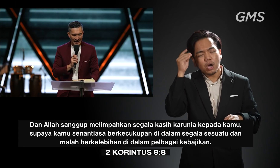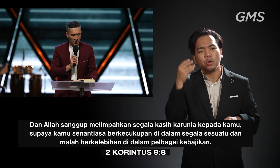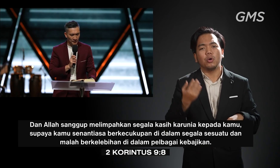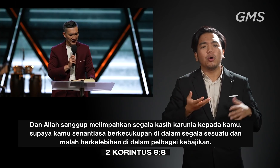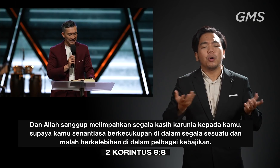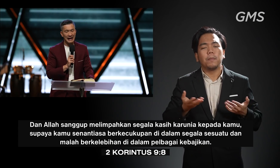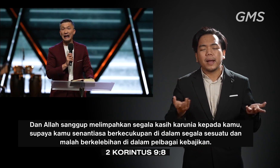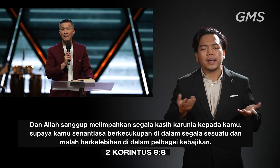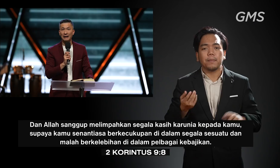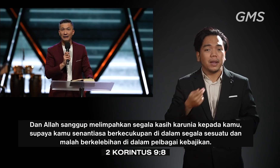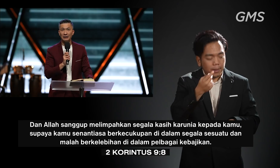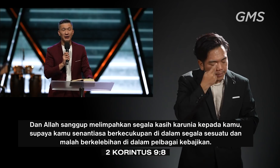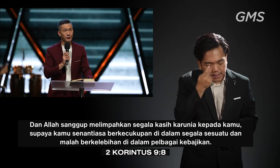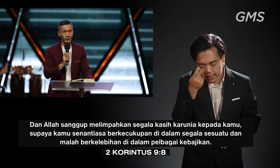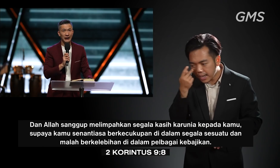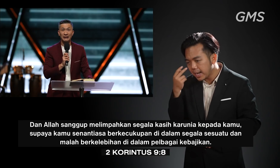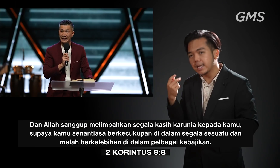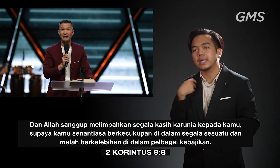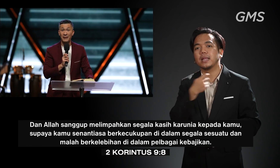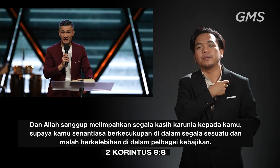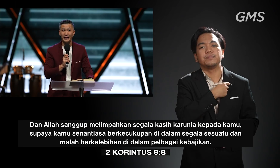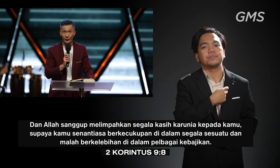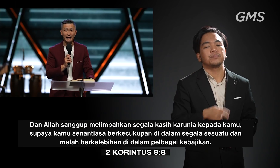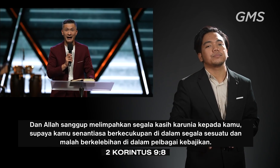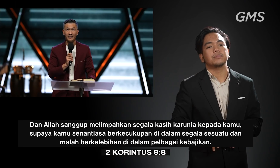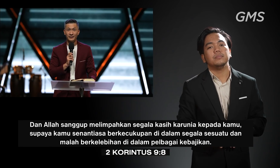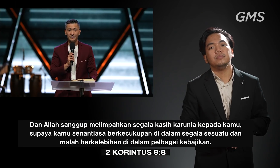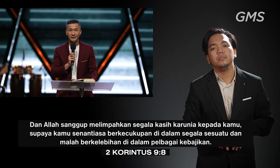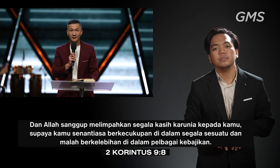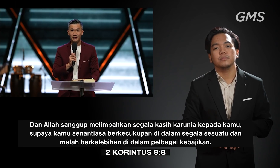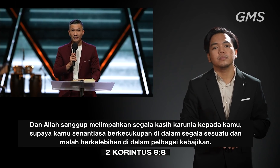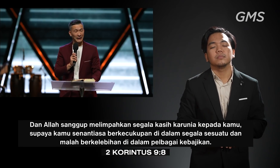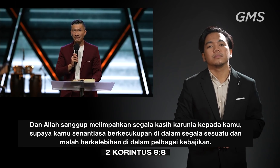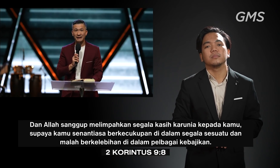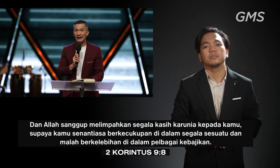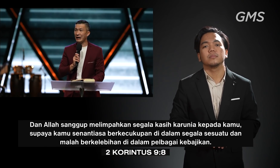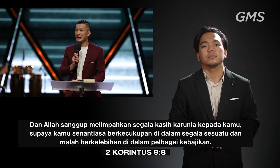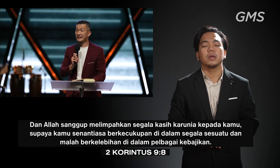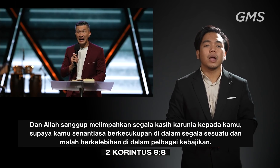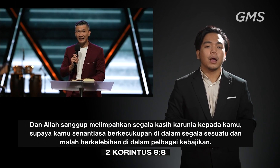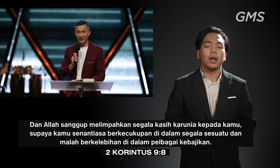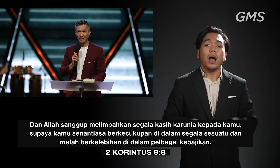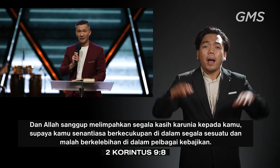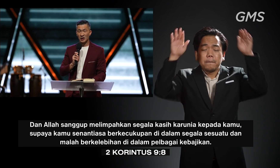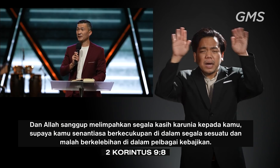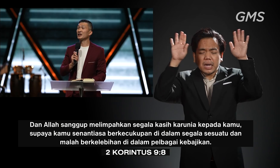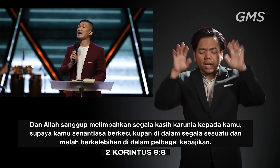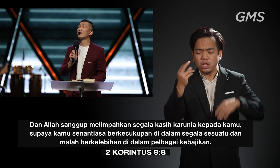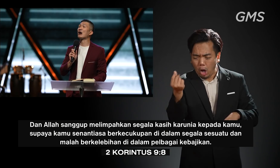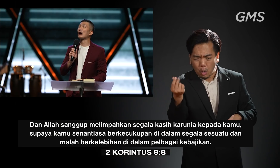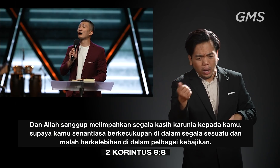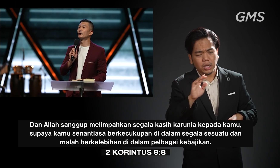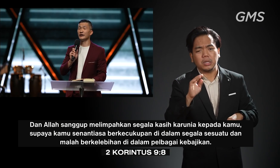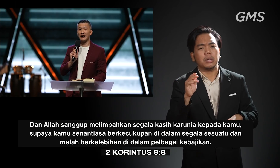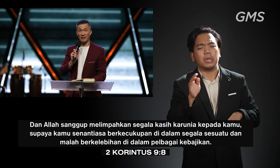Allah sanggup di sini ayat 8 menunjukkan material blessing itu ada. Berkat materi gak usah dicari. Seperti dicari